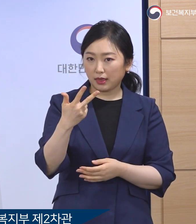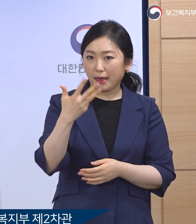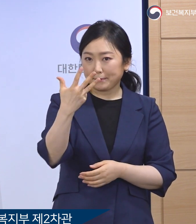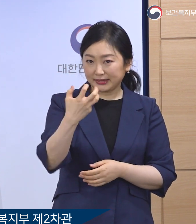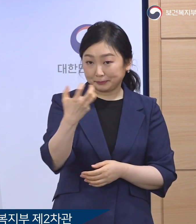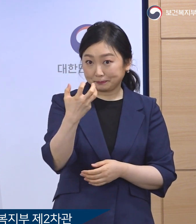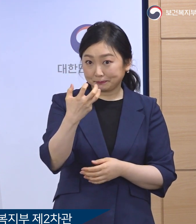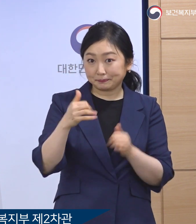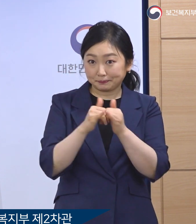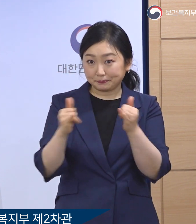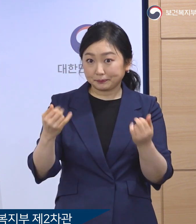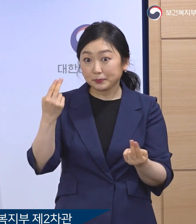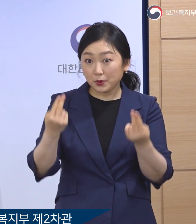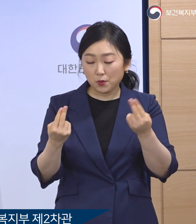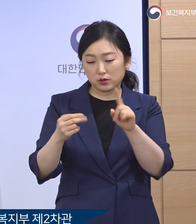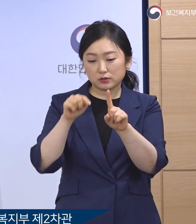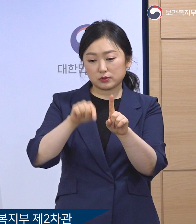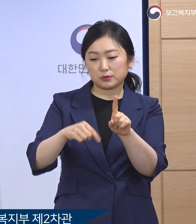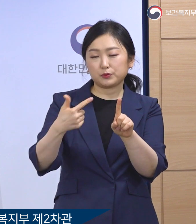1,780명보다